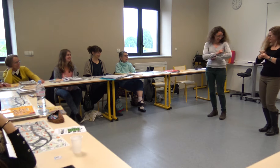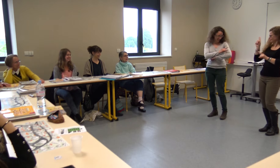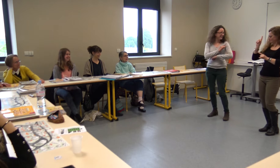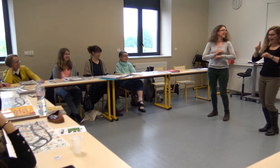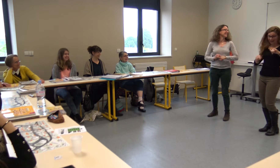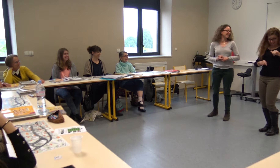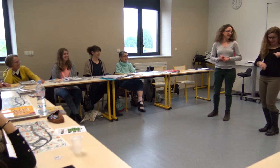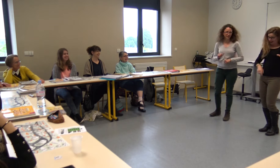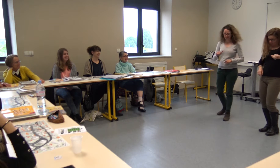C'est escargot.